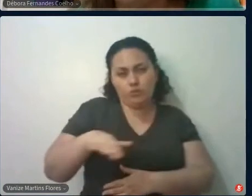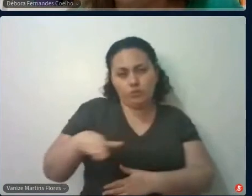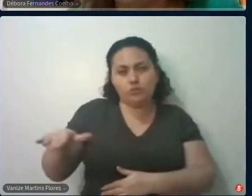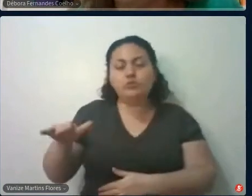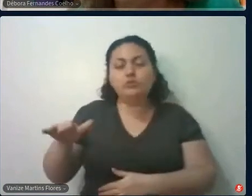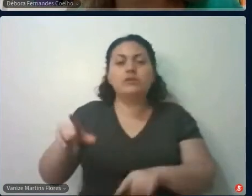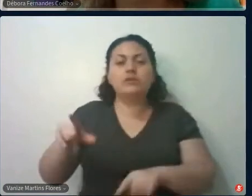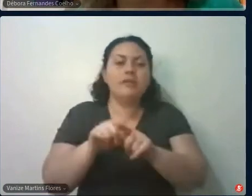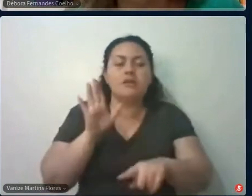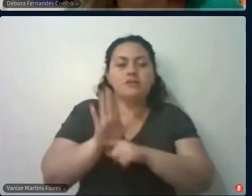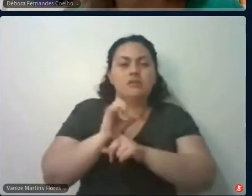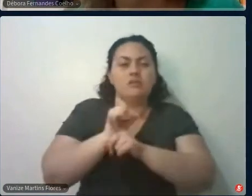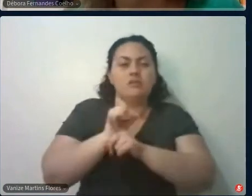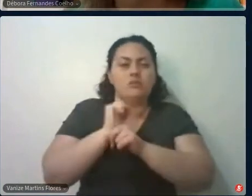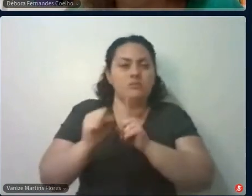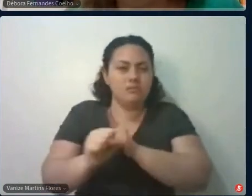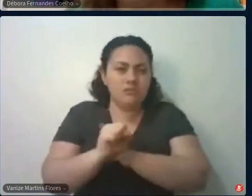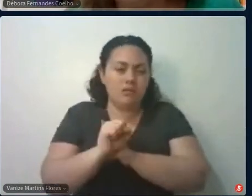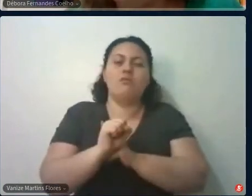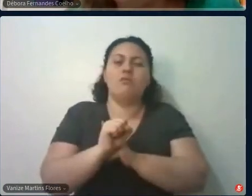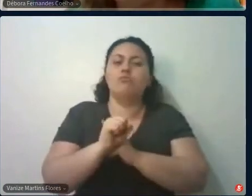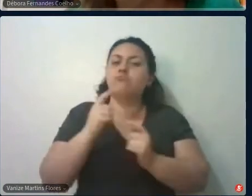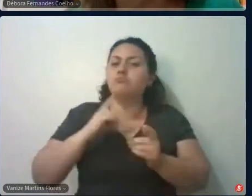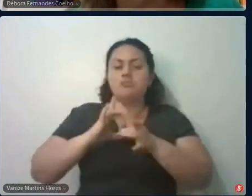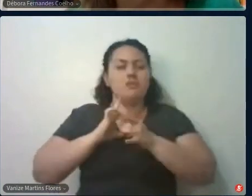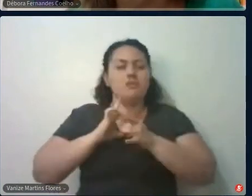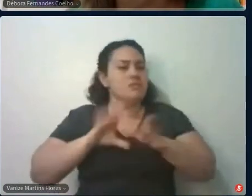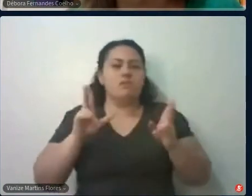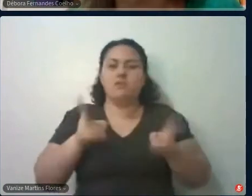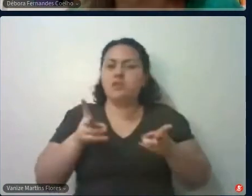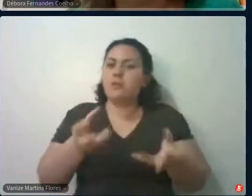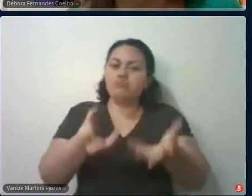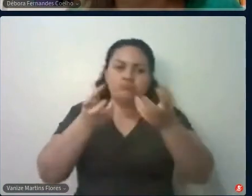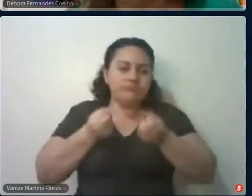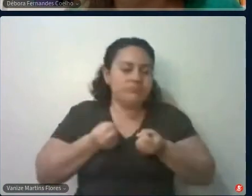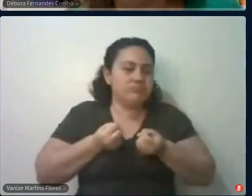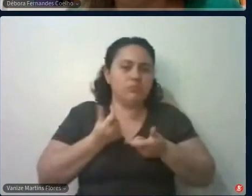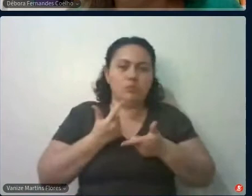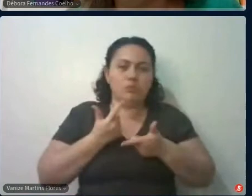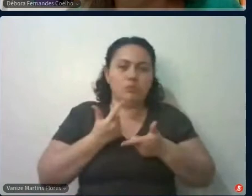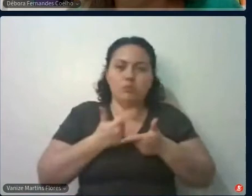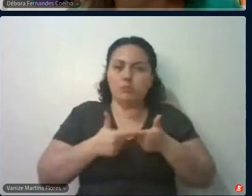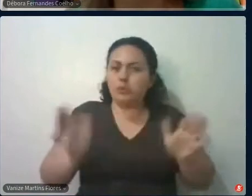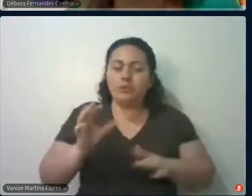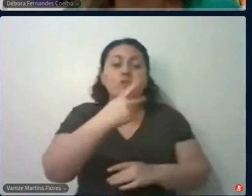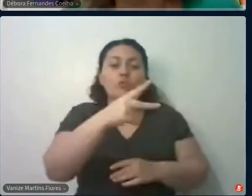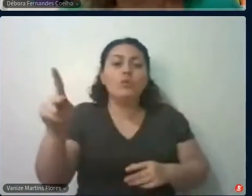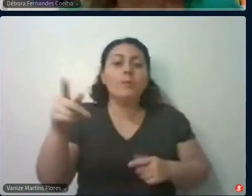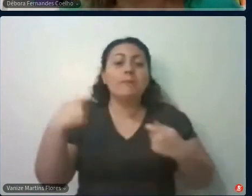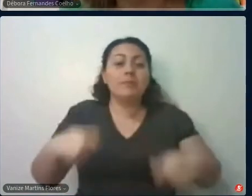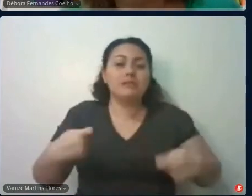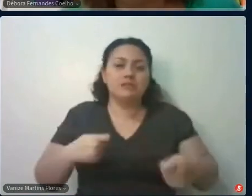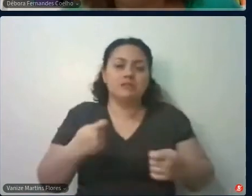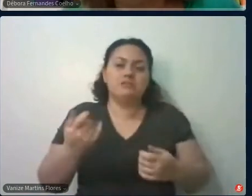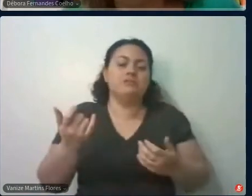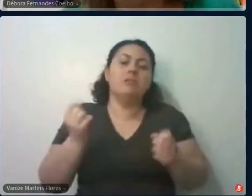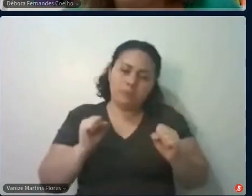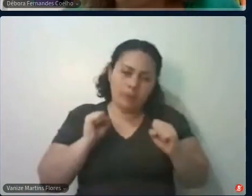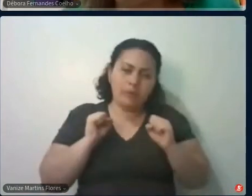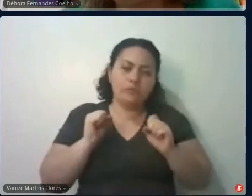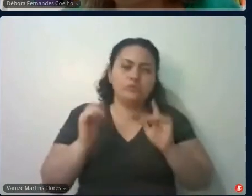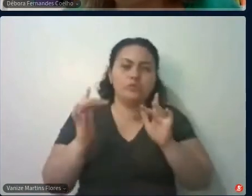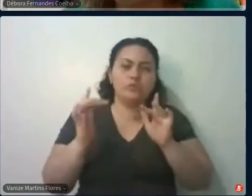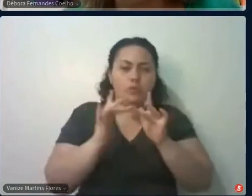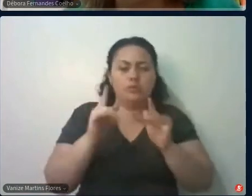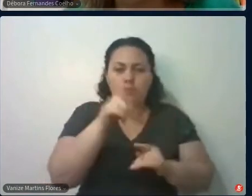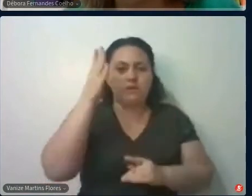assistentes sociais estão à disposição para receber vocês nas suas necessidades, então vocês conhecem o e-mail e